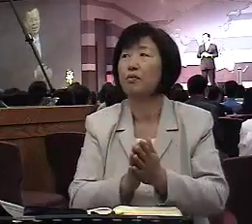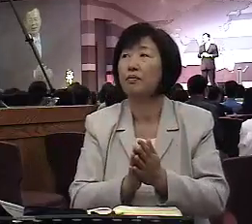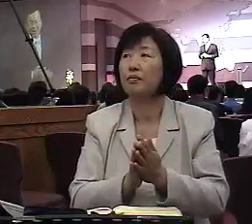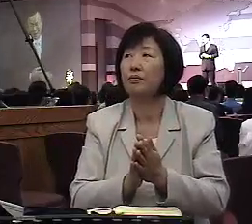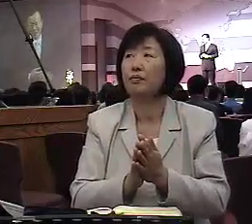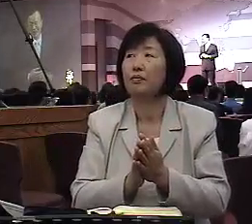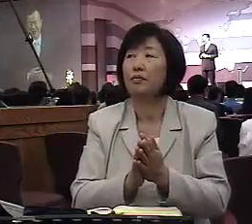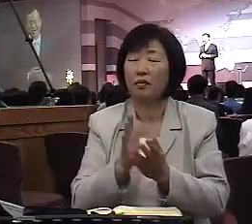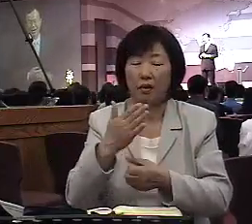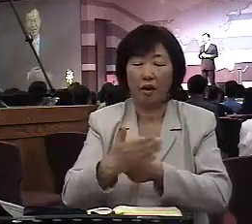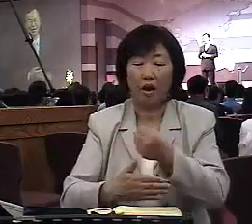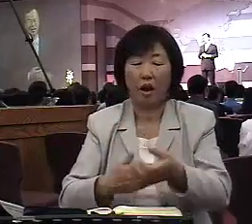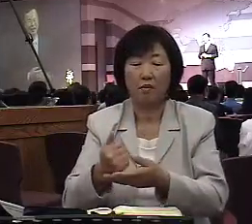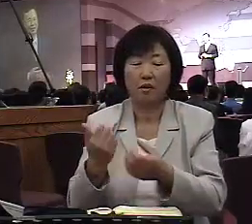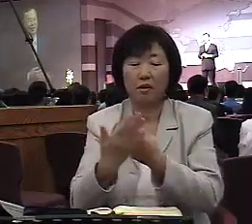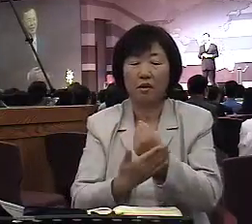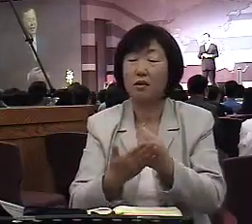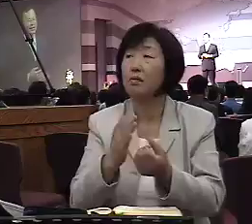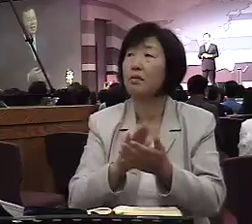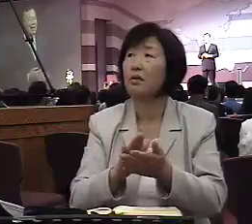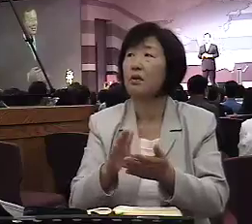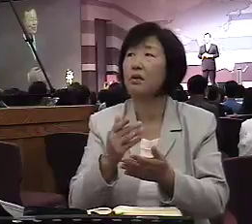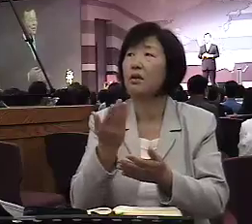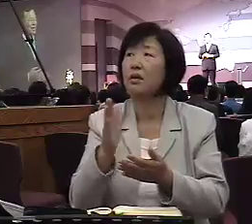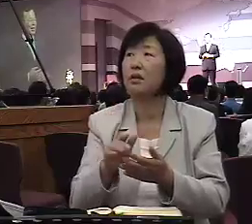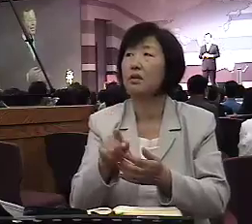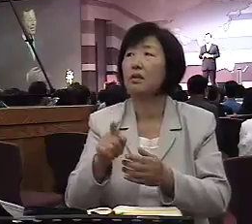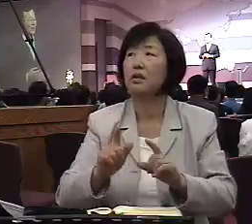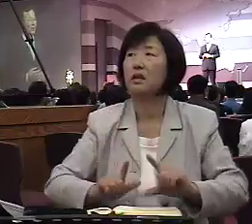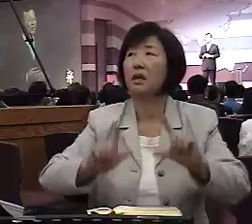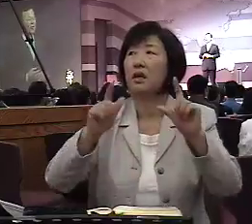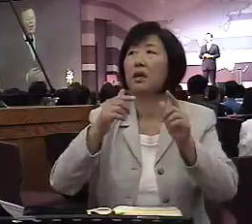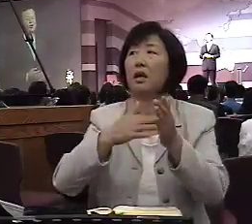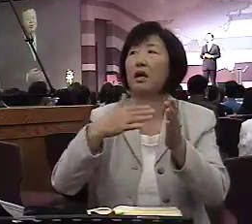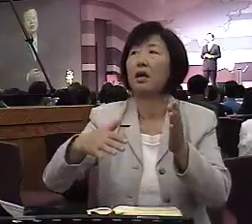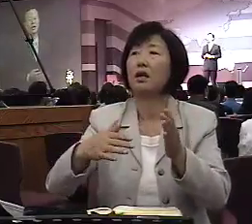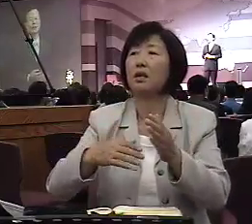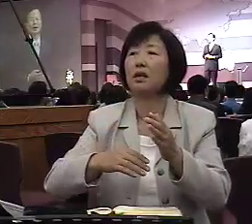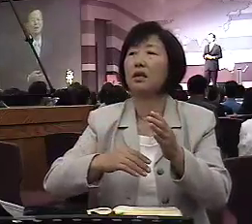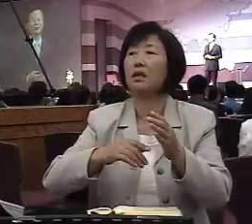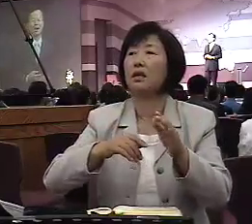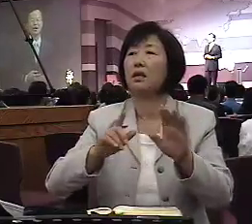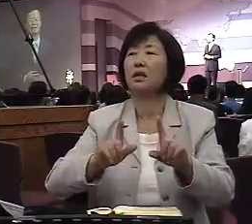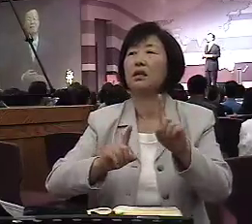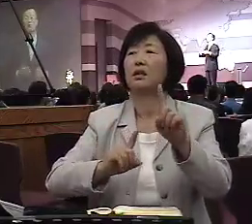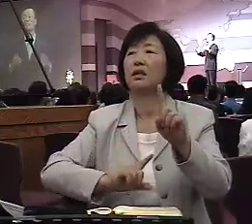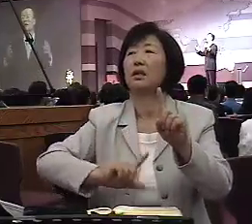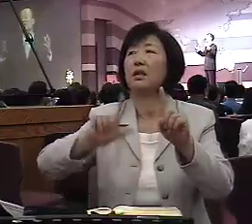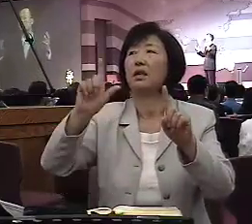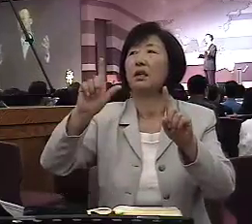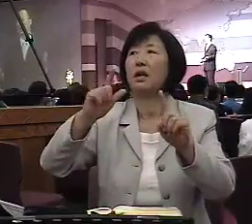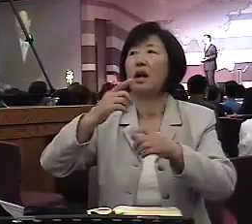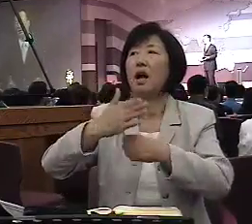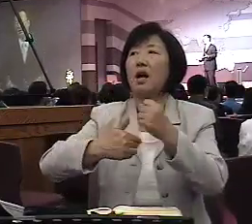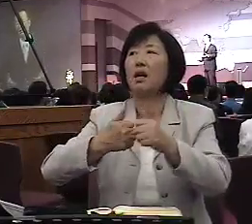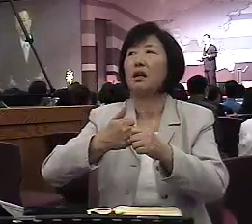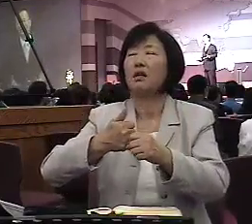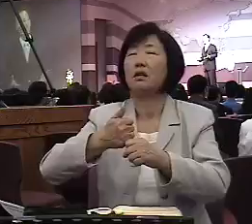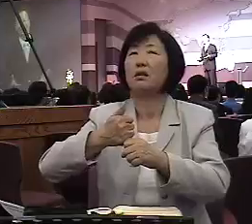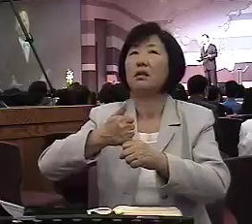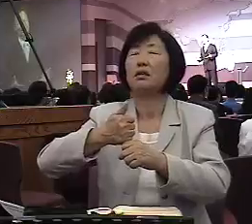참 하나님의 은혜였습니다. 근데 그날 아직도 생각이 나요. 첫날 주일 예배를 앞두고 하나님 무슨 말씀을 전해야